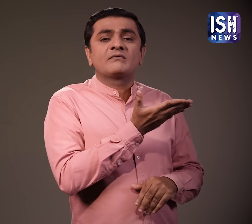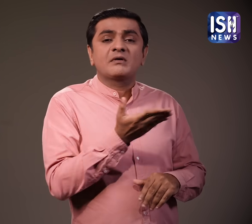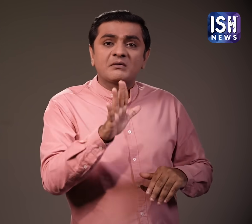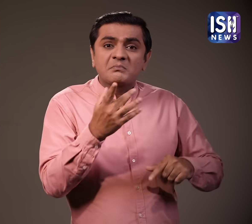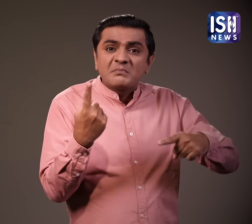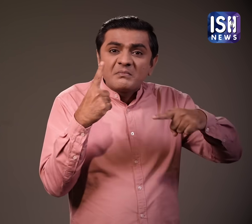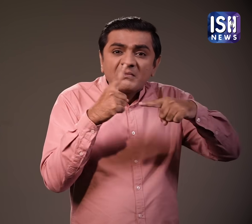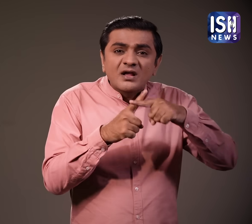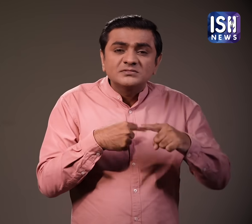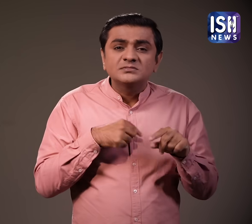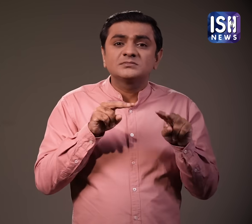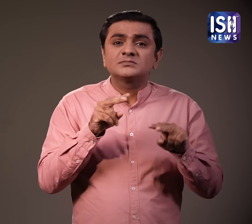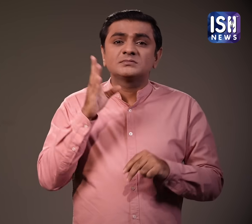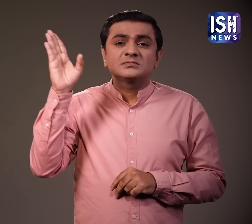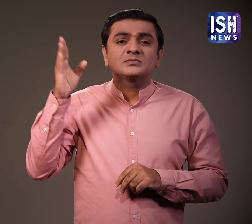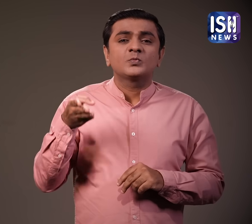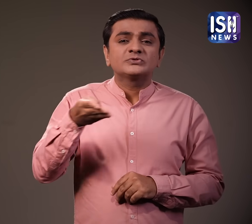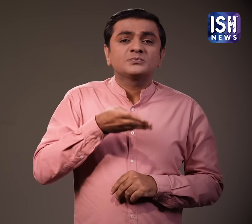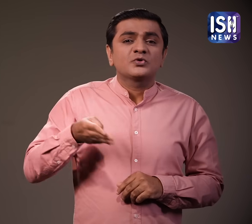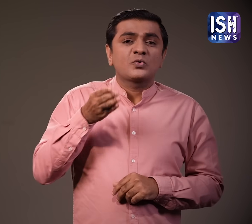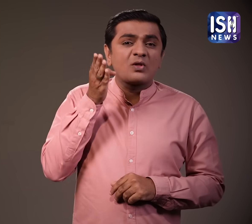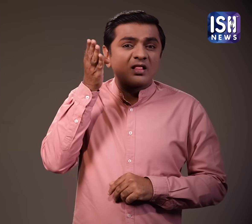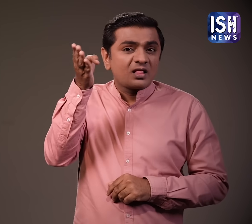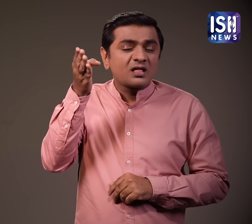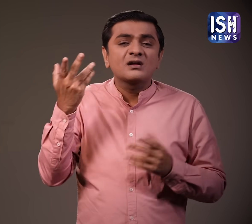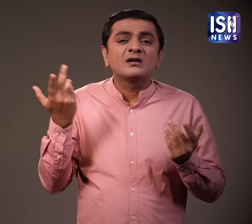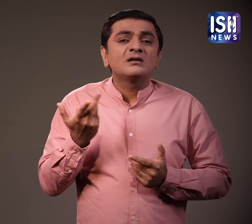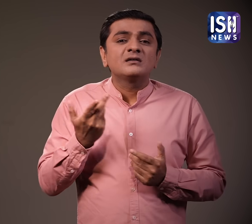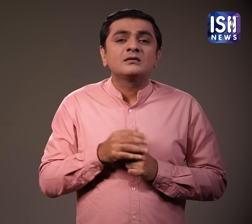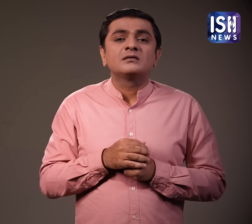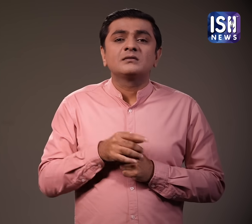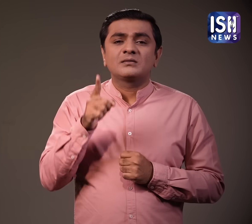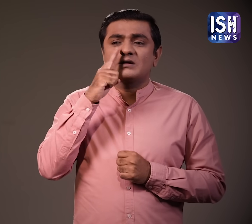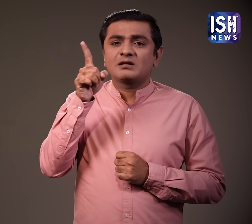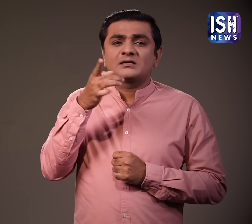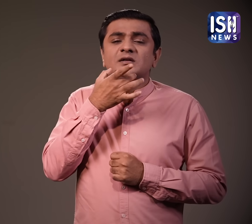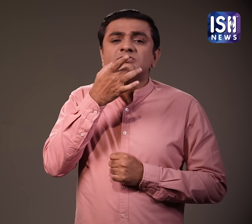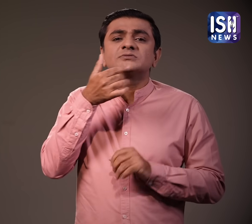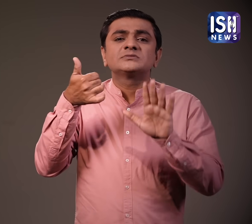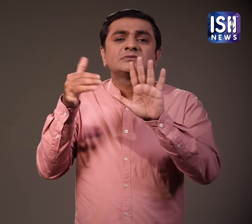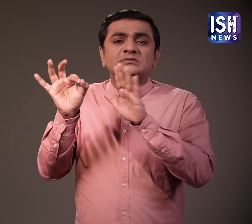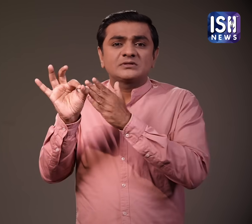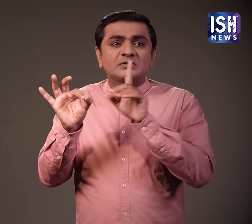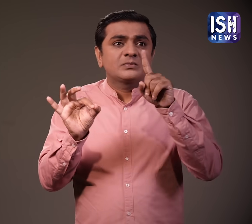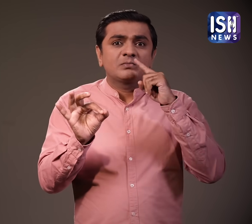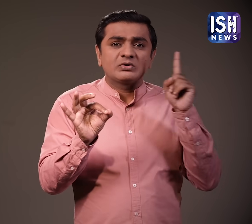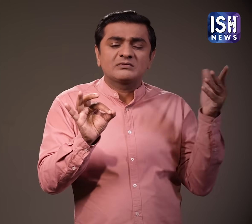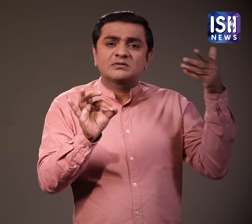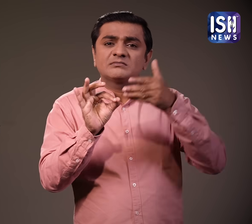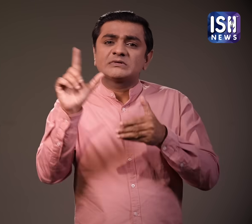और पश्चिम बंगाय में एक साथ वर्षिय महिला के साथ उसकी पोती के सामने बलातकार के वारे में बात